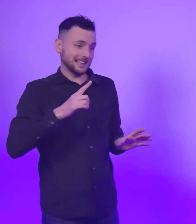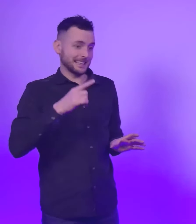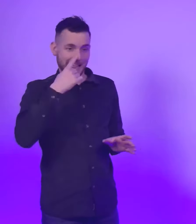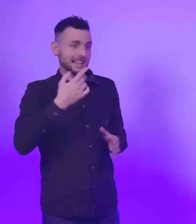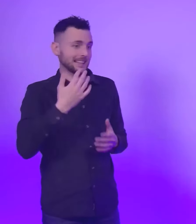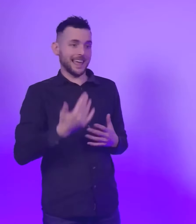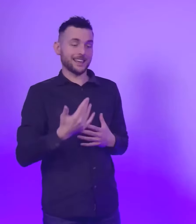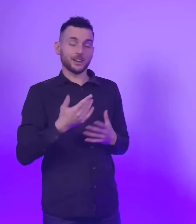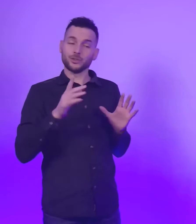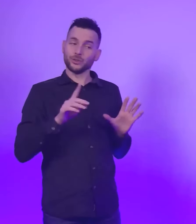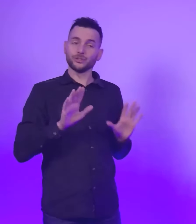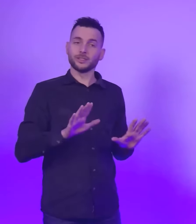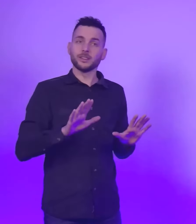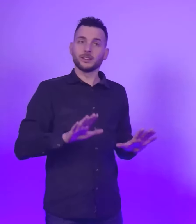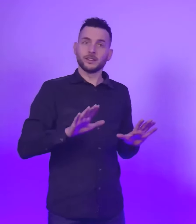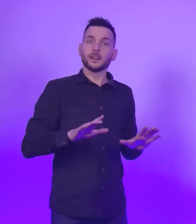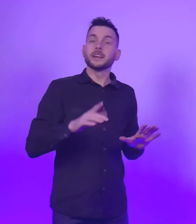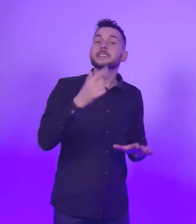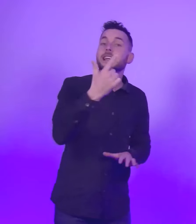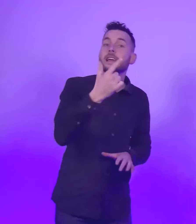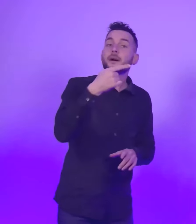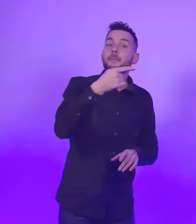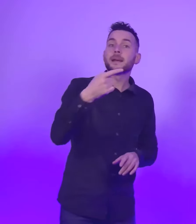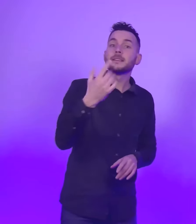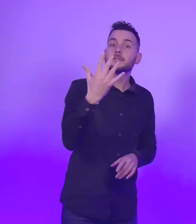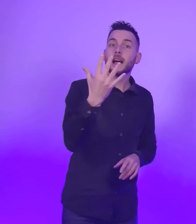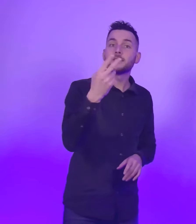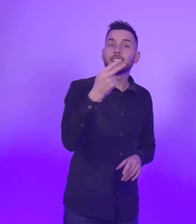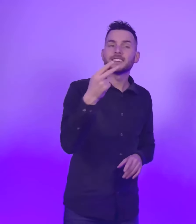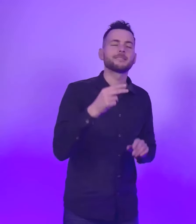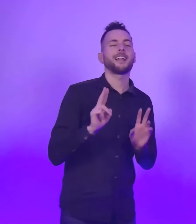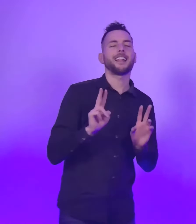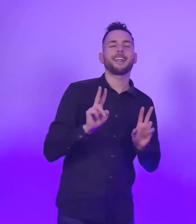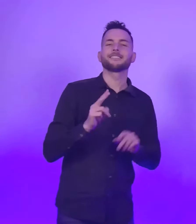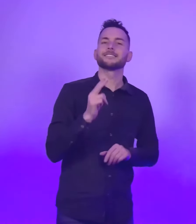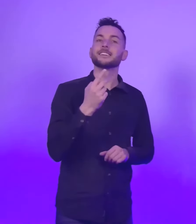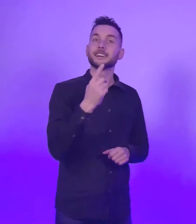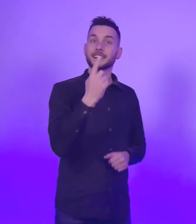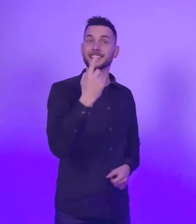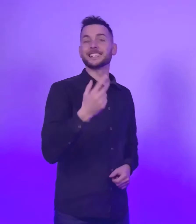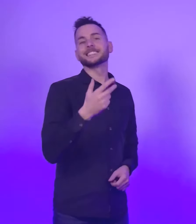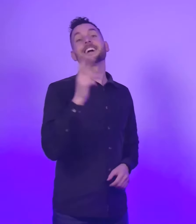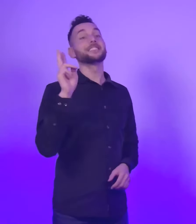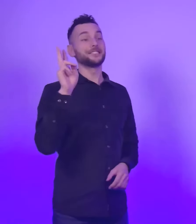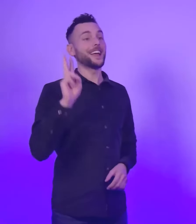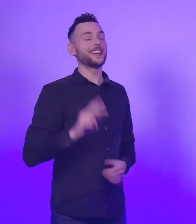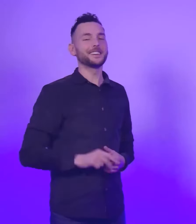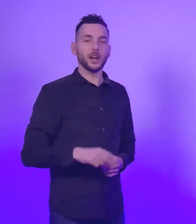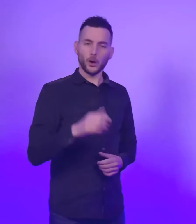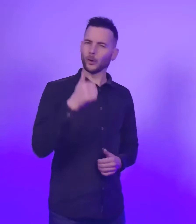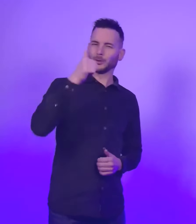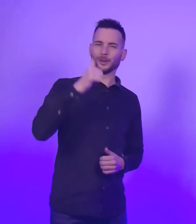Okay. 7 min 5 is... 7 min 5... Oh! 2. Ja, goed zo.